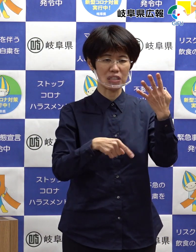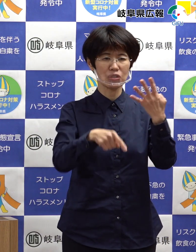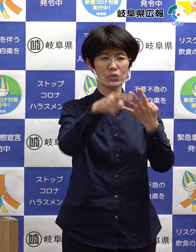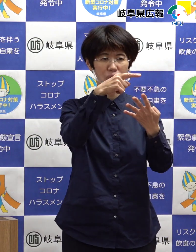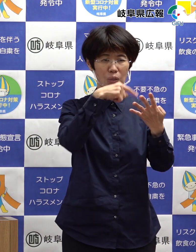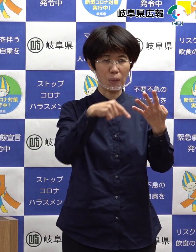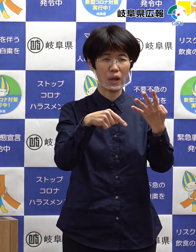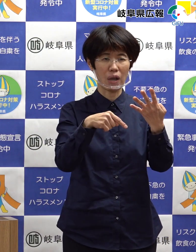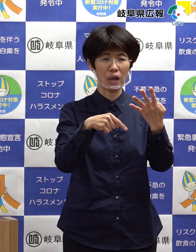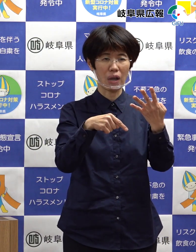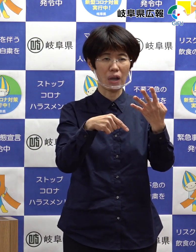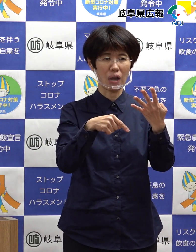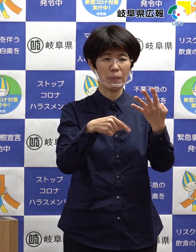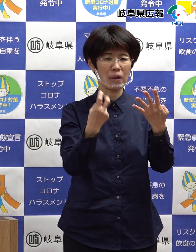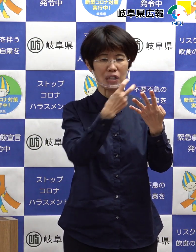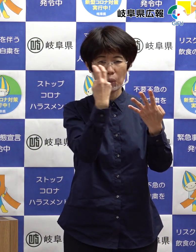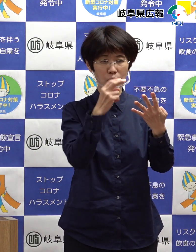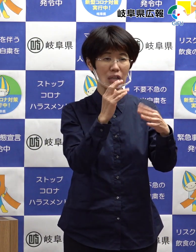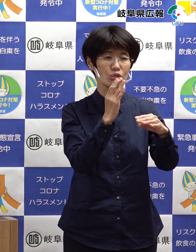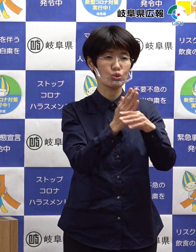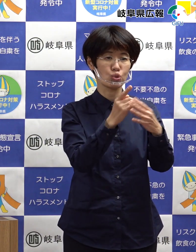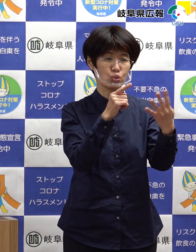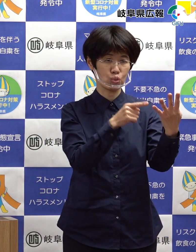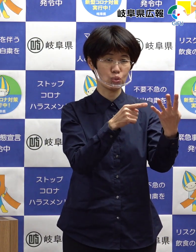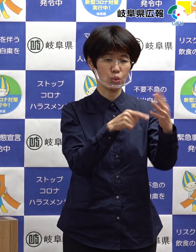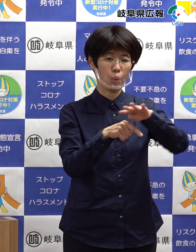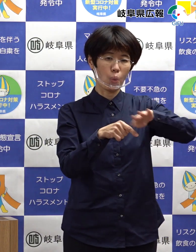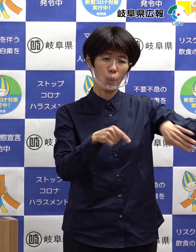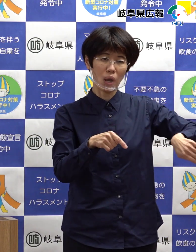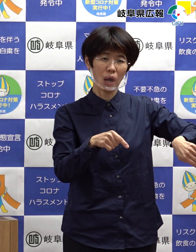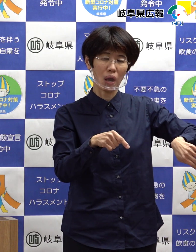すでに事件の捜査が行われてますけれども、それ